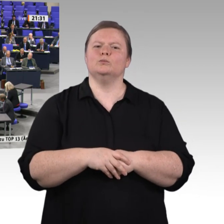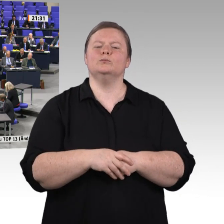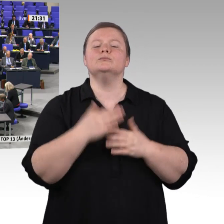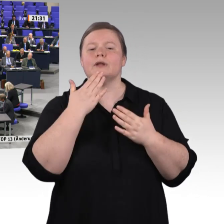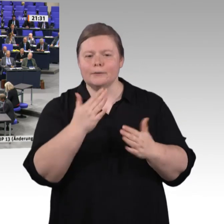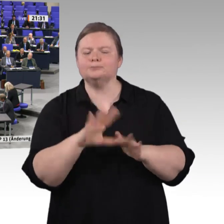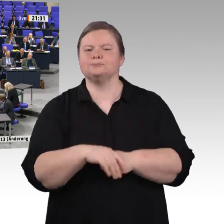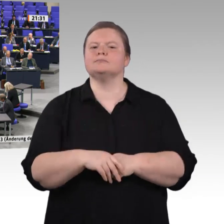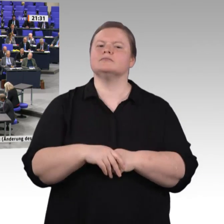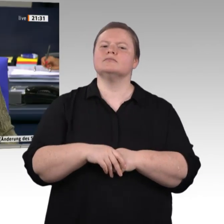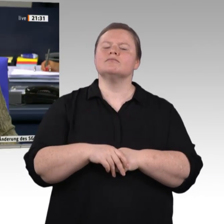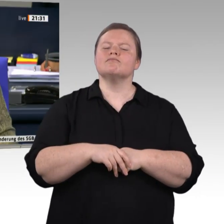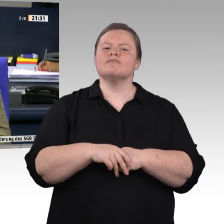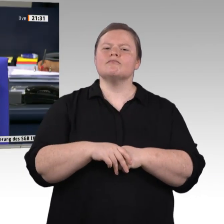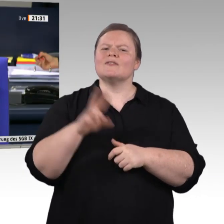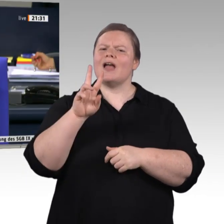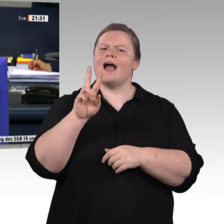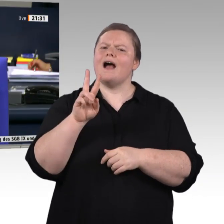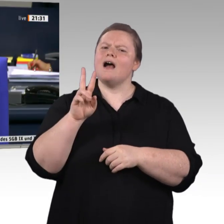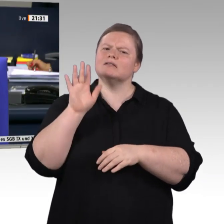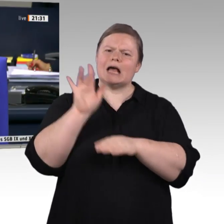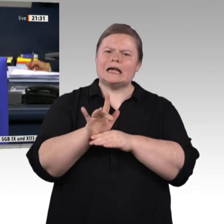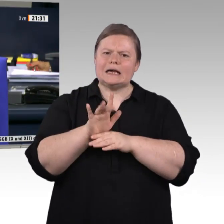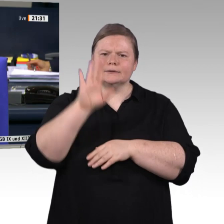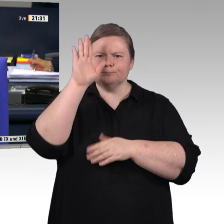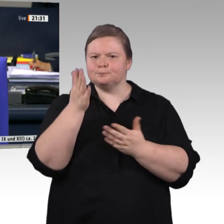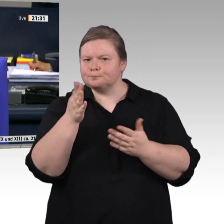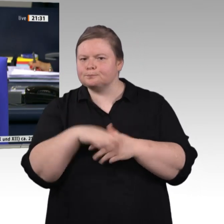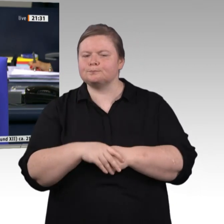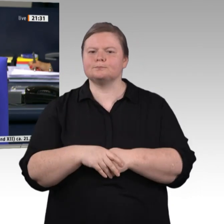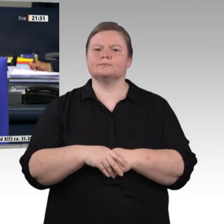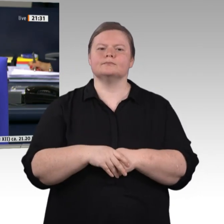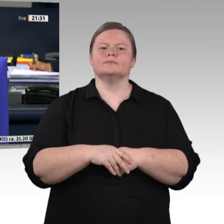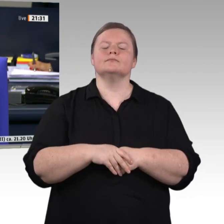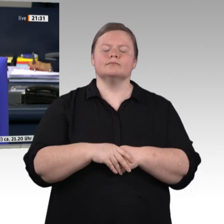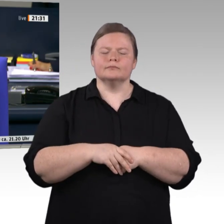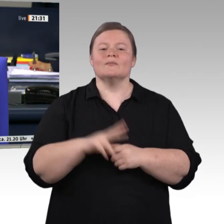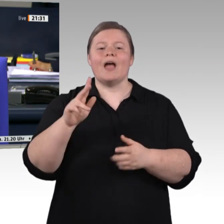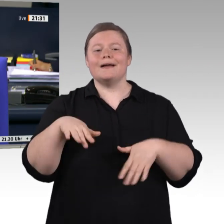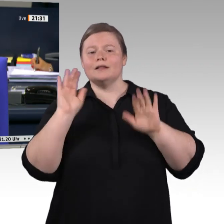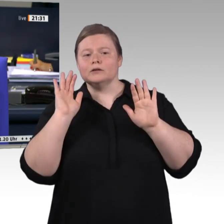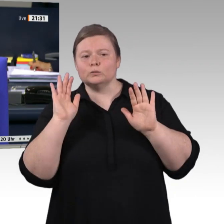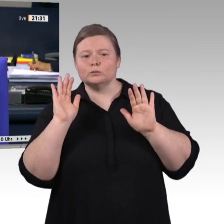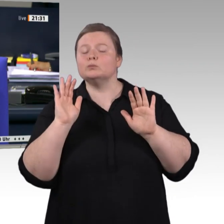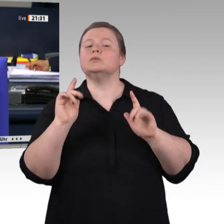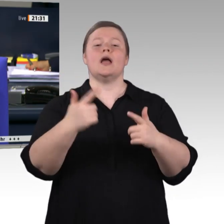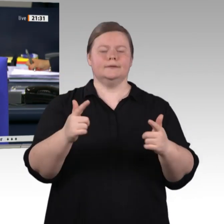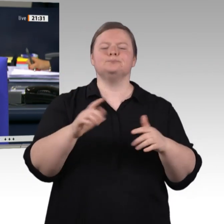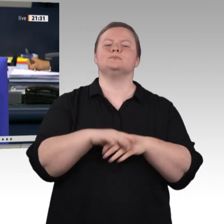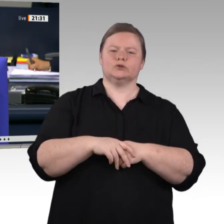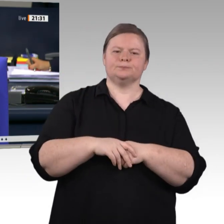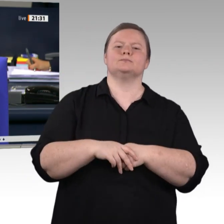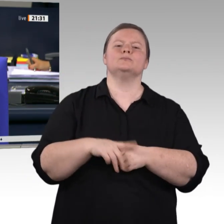Enthaltungen? Keine. Die Beschlussempfehlung ist angenommen. Zugestimmt haben die Fraktionen der SPD, CDU, CSU, FDP